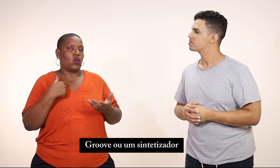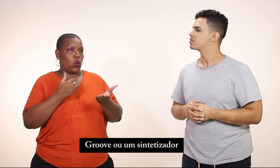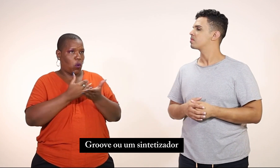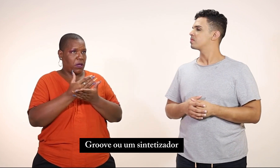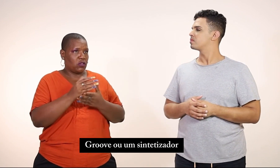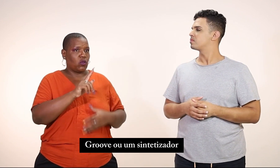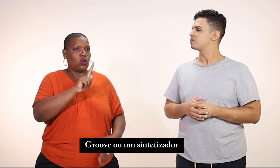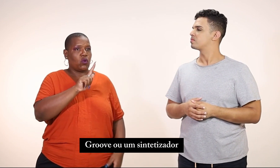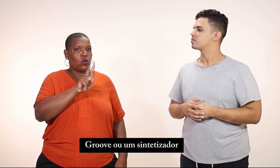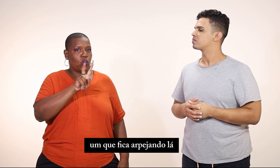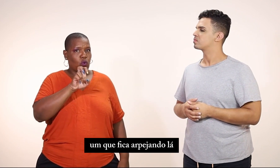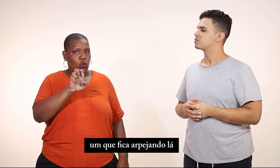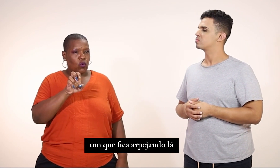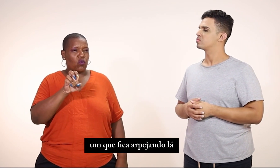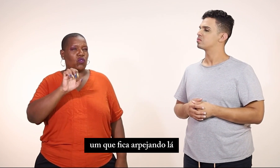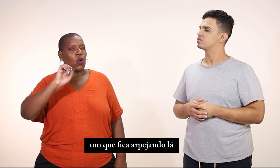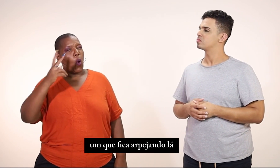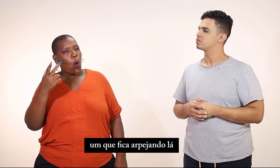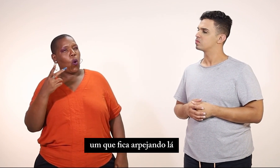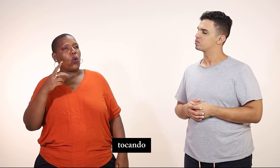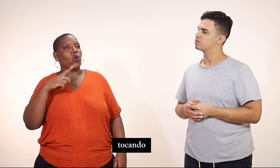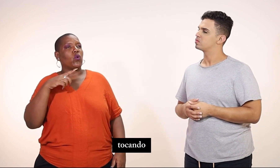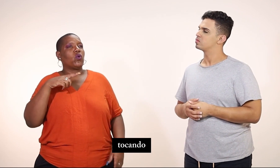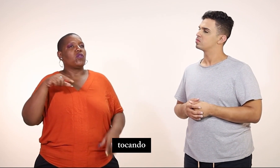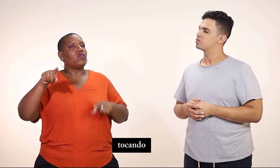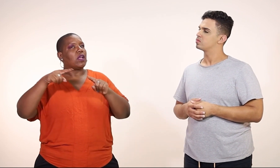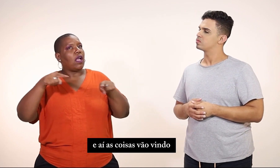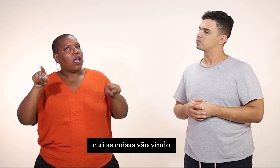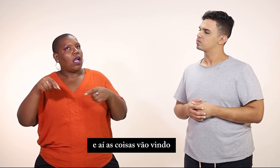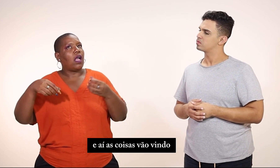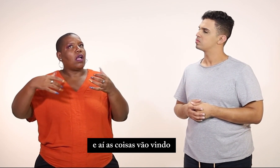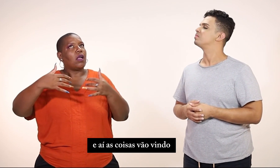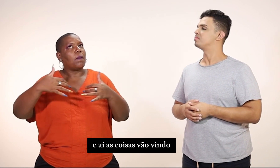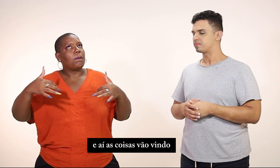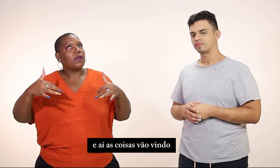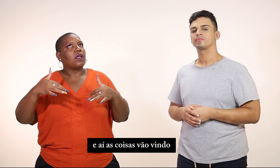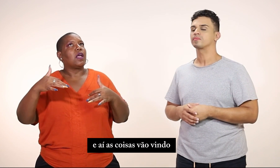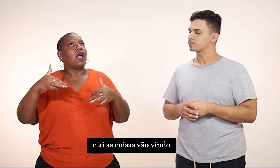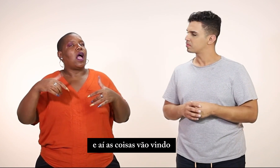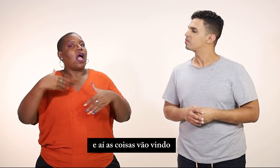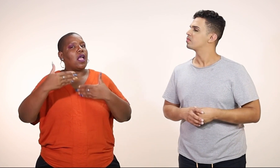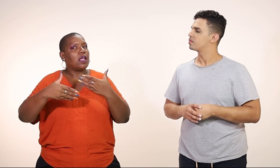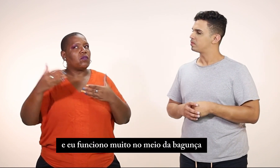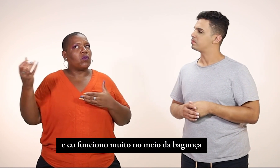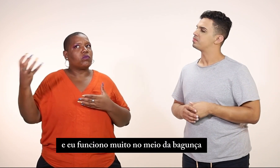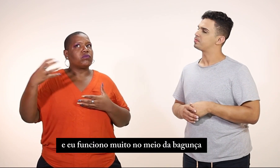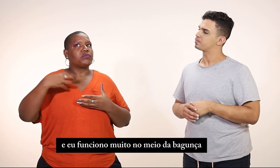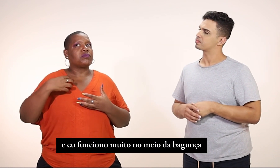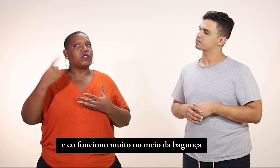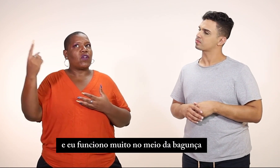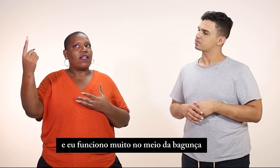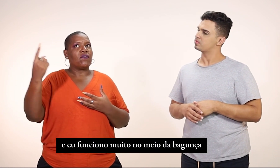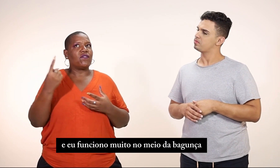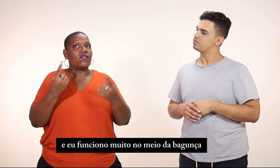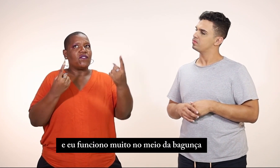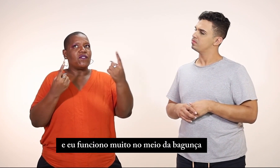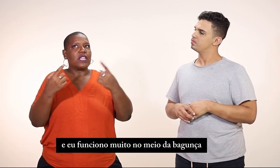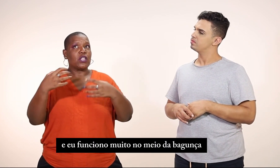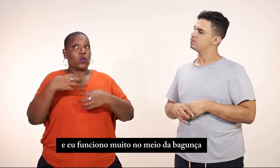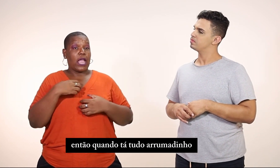um sintetizador que fica arpejando lá, tocando. E aí as coisas vão vindo e eu funciono muito no meio da bagunça.